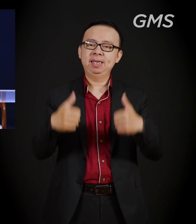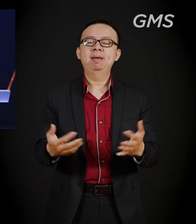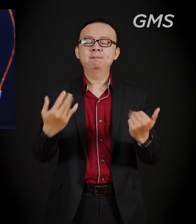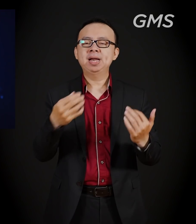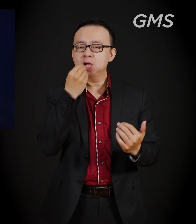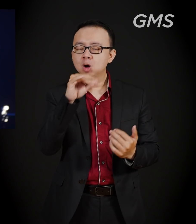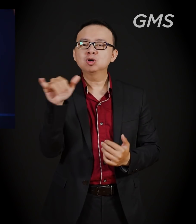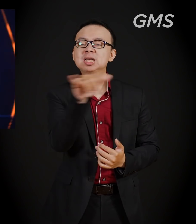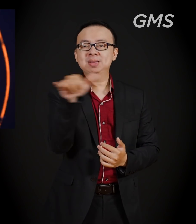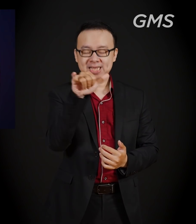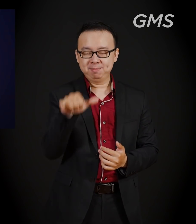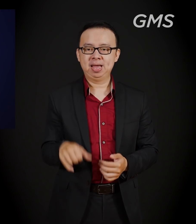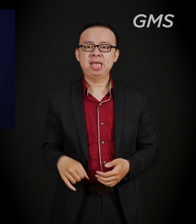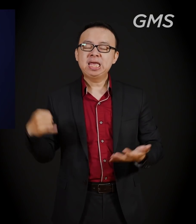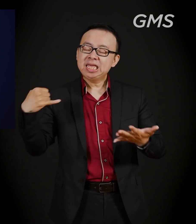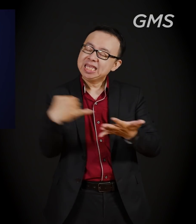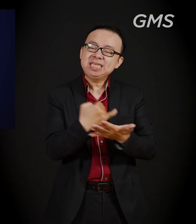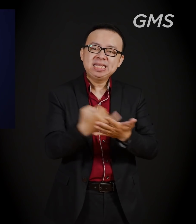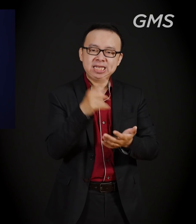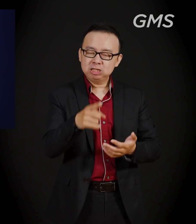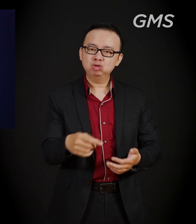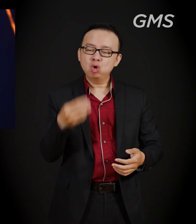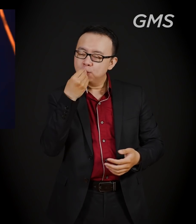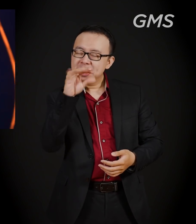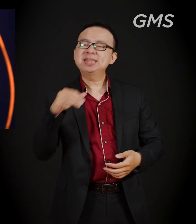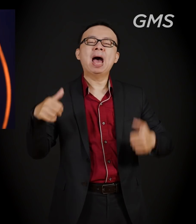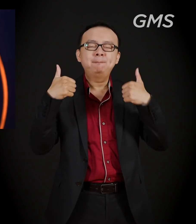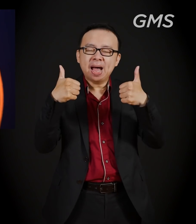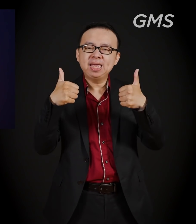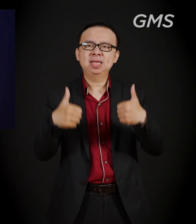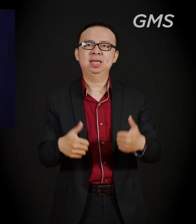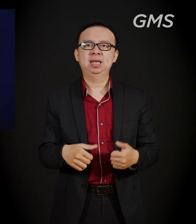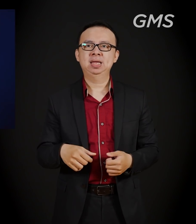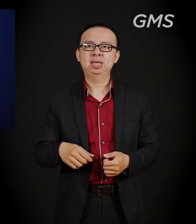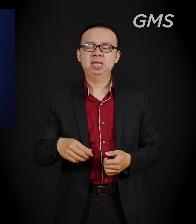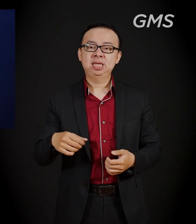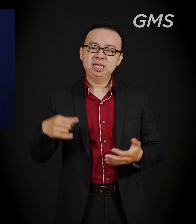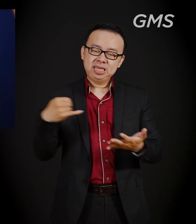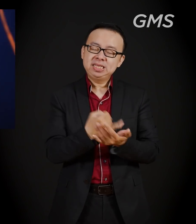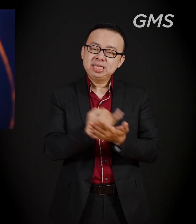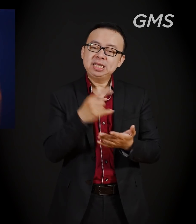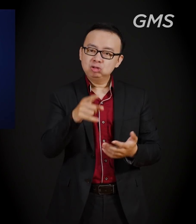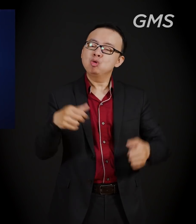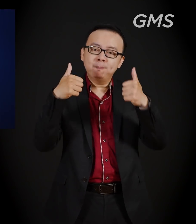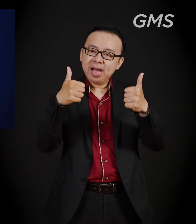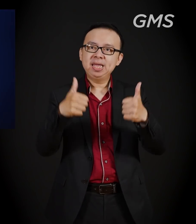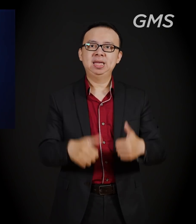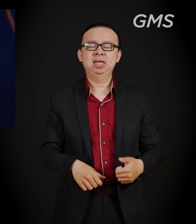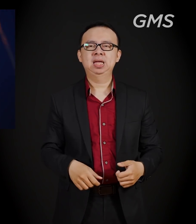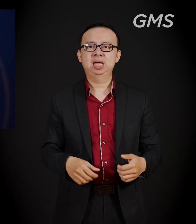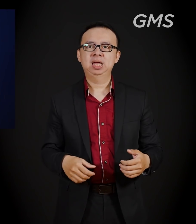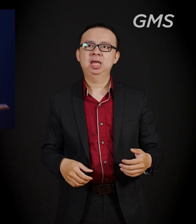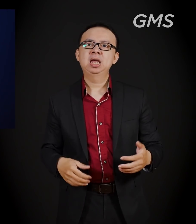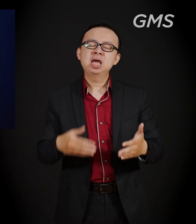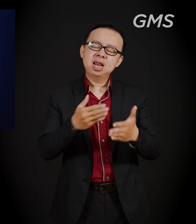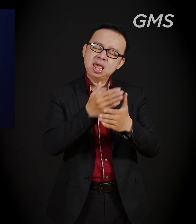Sama-sama bilang sama saya, Injil adalah berita baik. Sama-sama bilang sama saya, Injil adalah berita baik. Karena dalam Injil saya